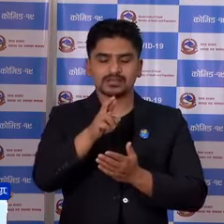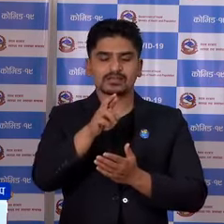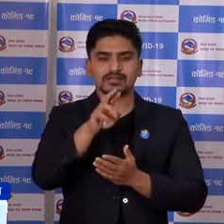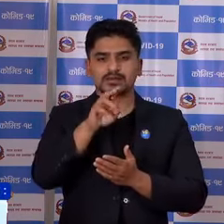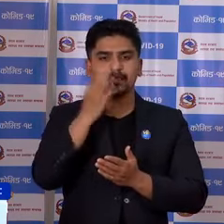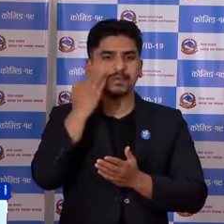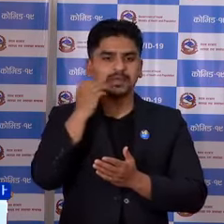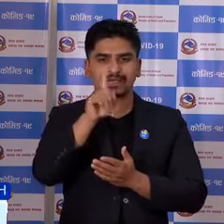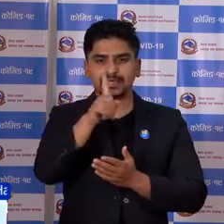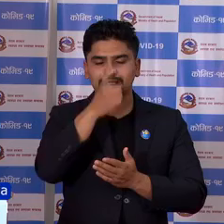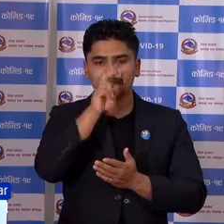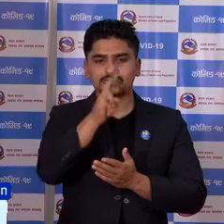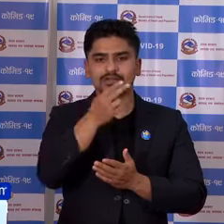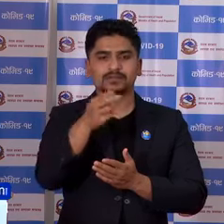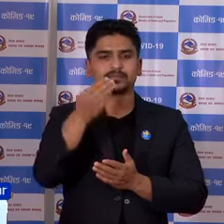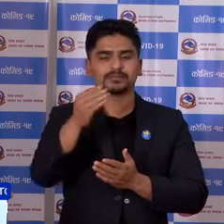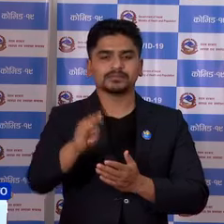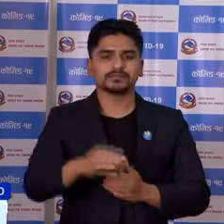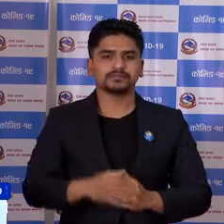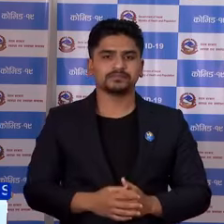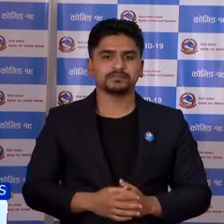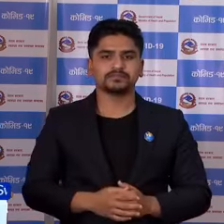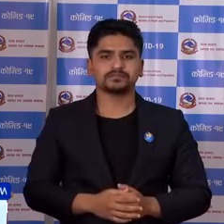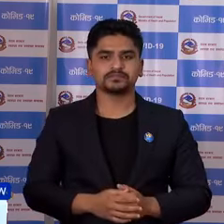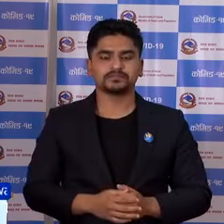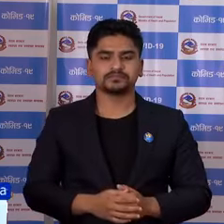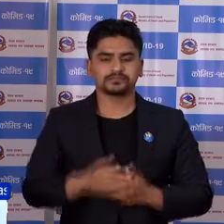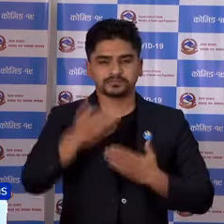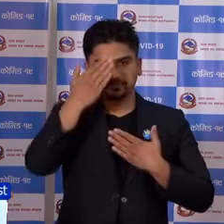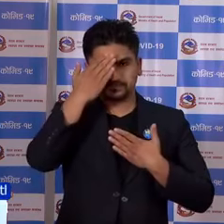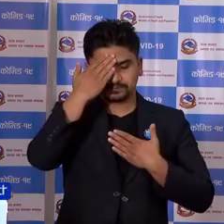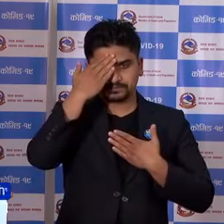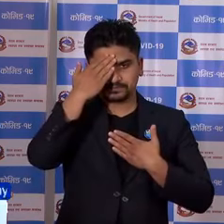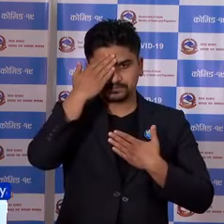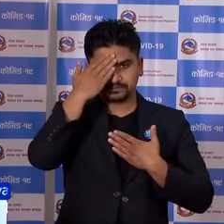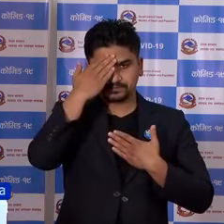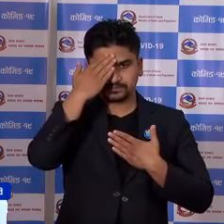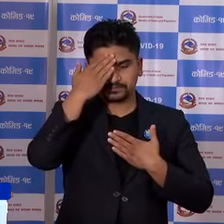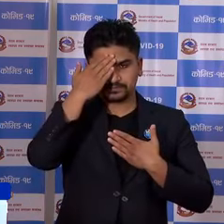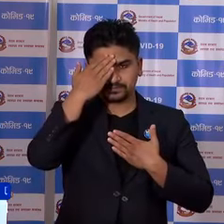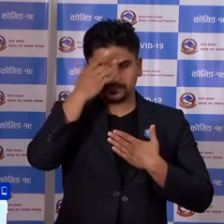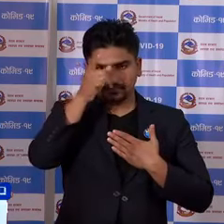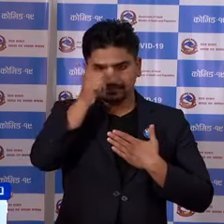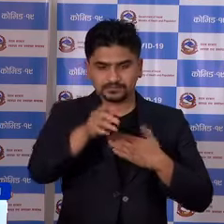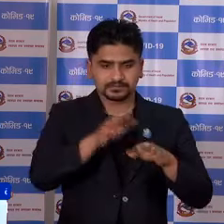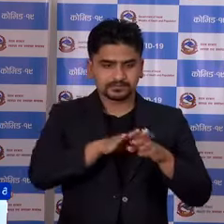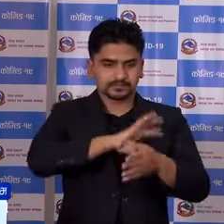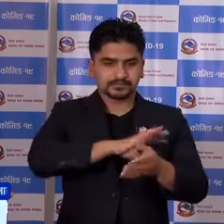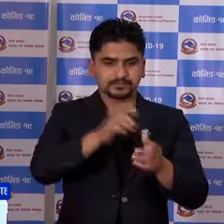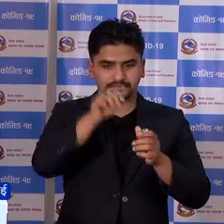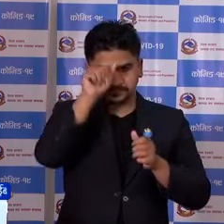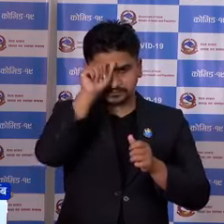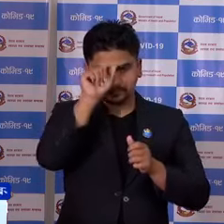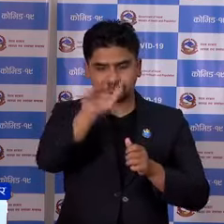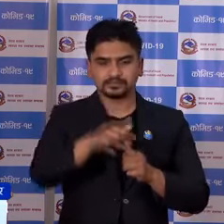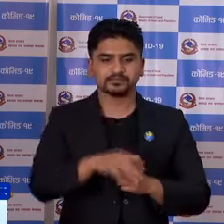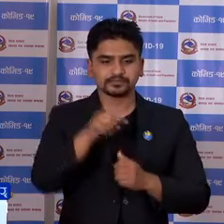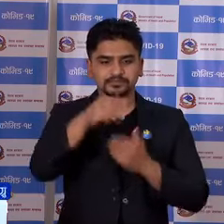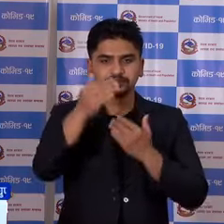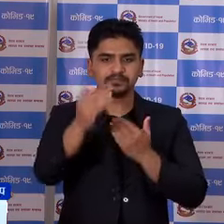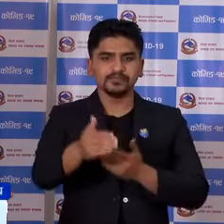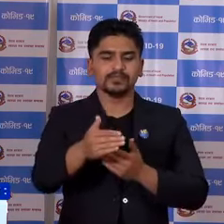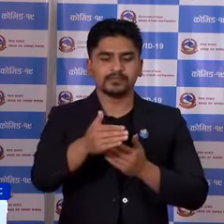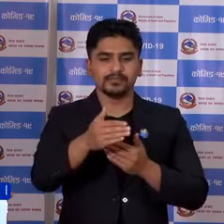102 जना हुनुहुन्छ। सङ्क्रमित व्यक्तिहरूको प्रादेशिक विवरण दिन चाहन्छु।